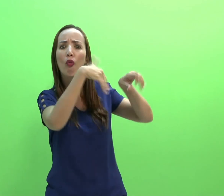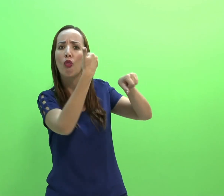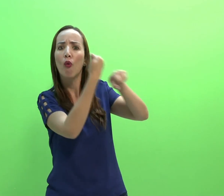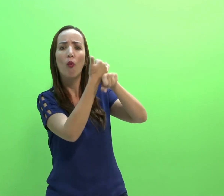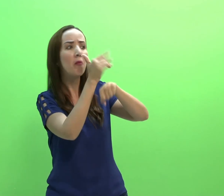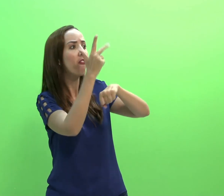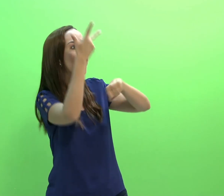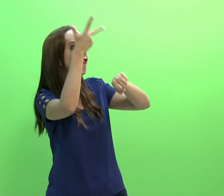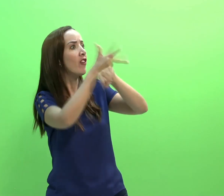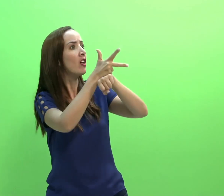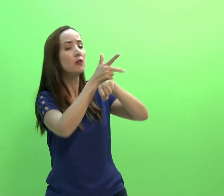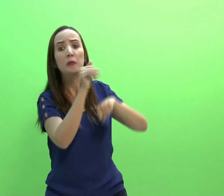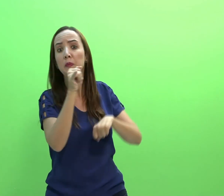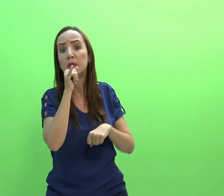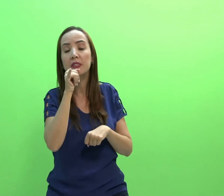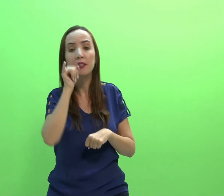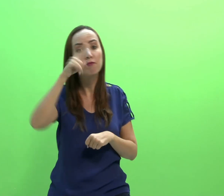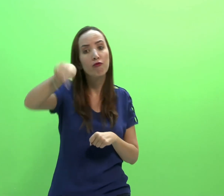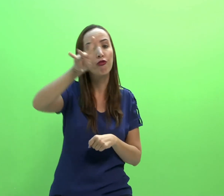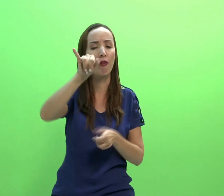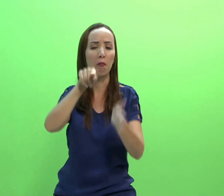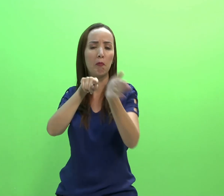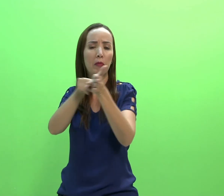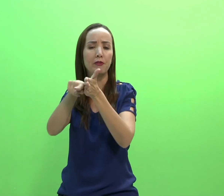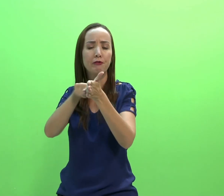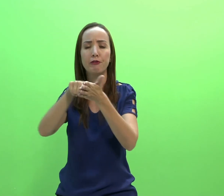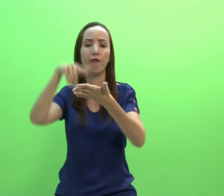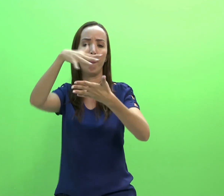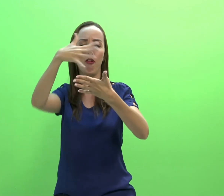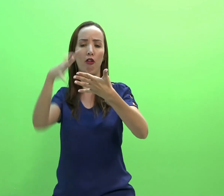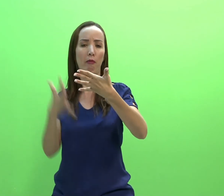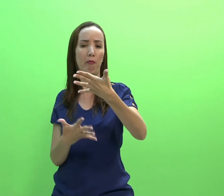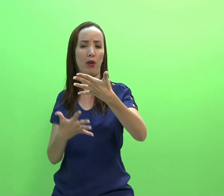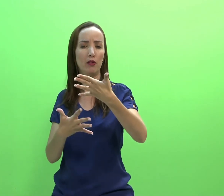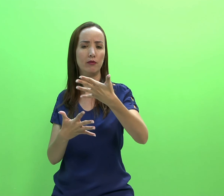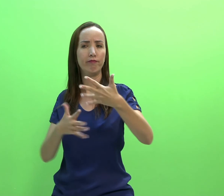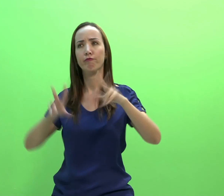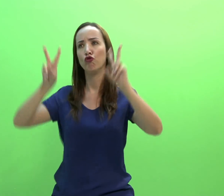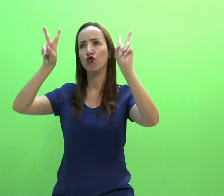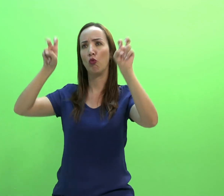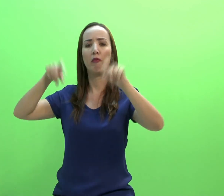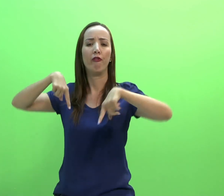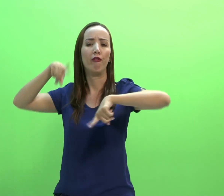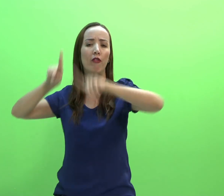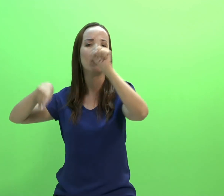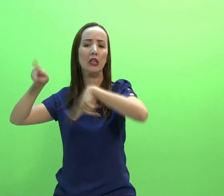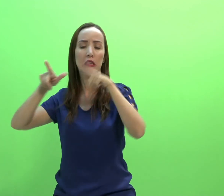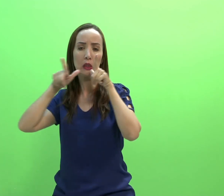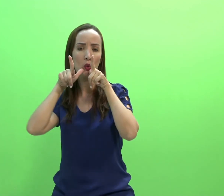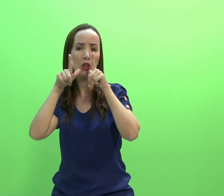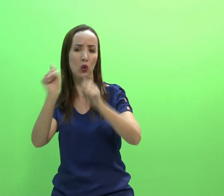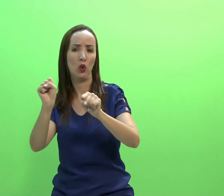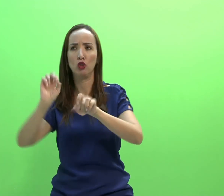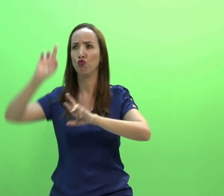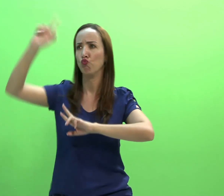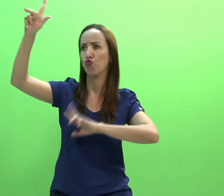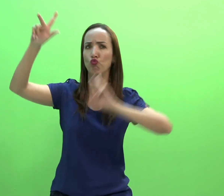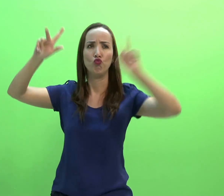utilizar vídeos do YouTube, fitas, dentre outras estratégias com relação à